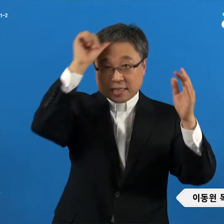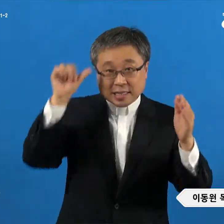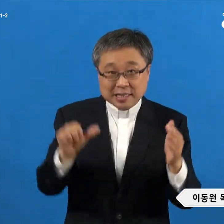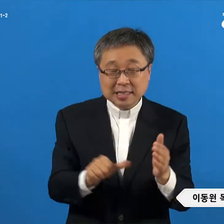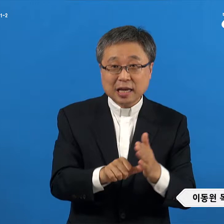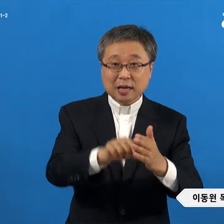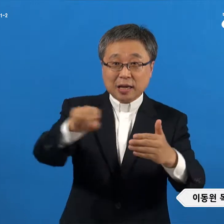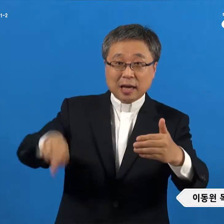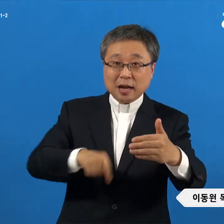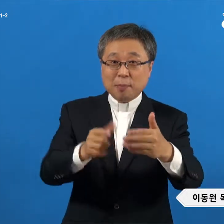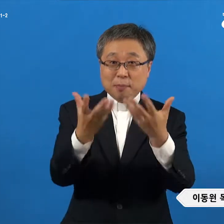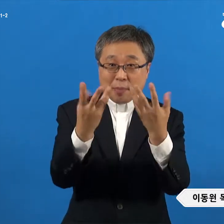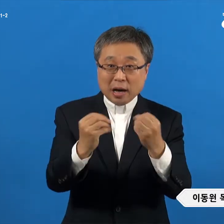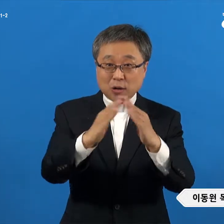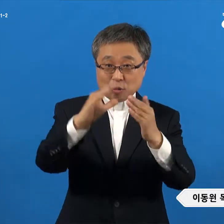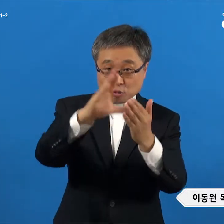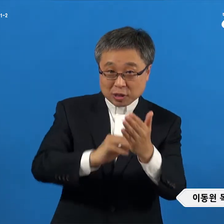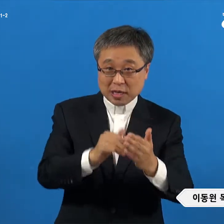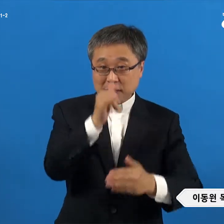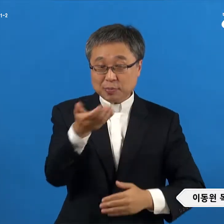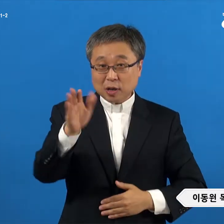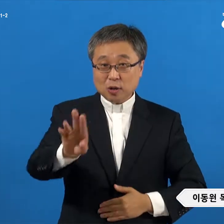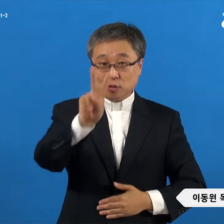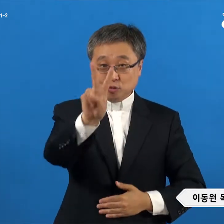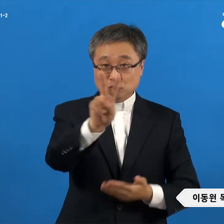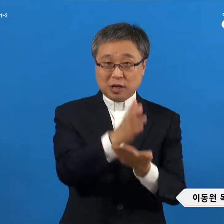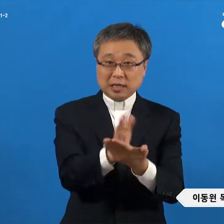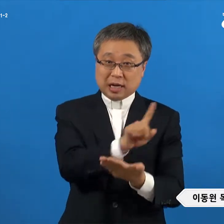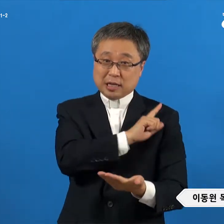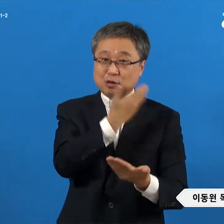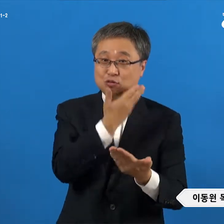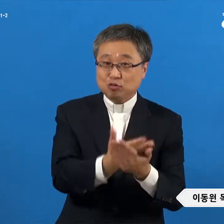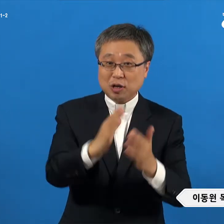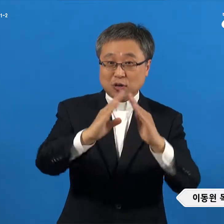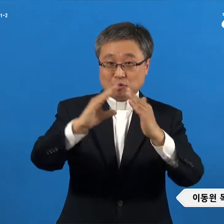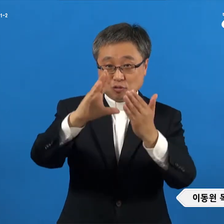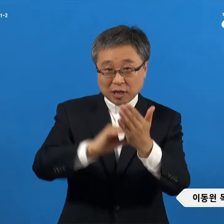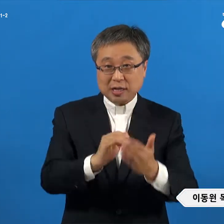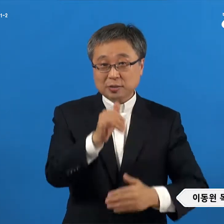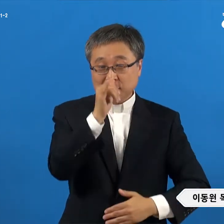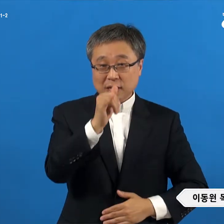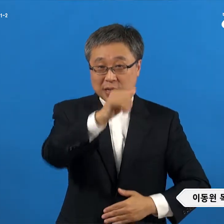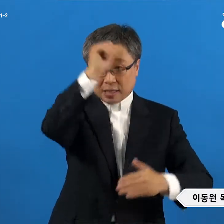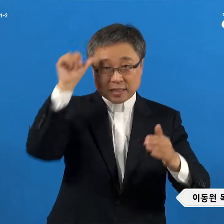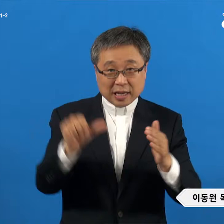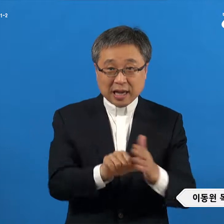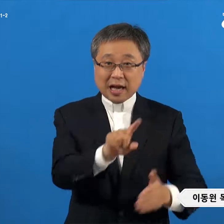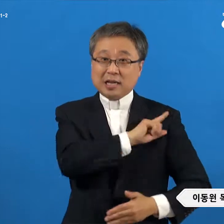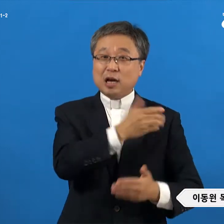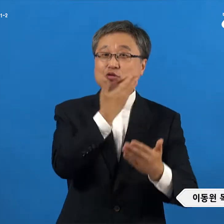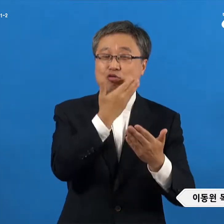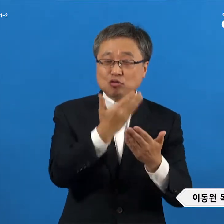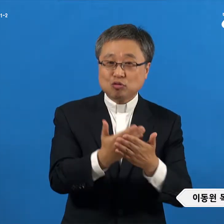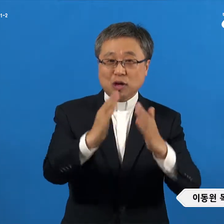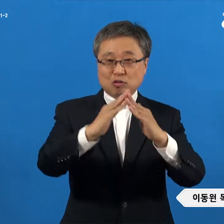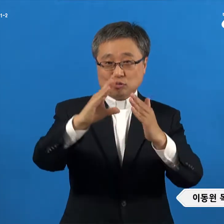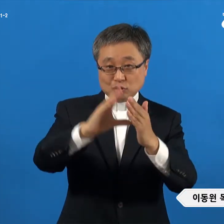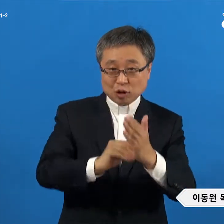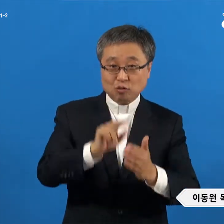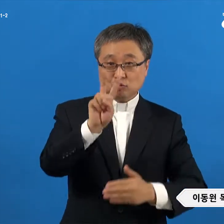숙제가 있지만 두 가지 가장 중요한 숙제가 있습니다. 인생의 가장 중요한 두 가지 숙제, 두 가지 질문.